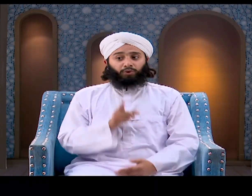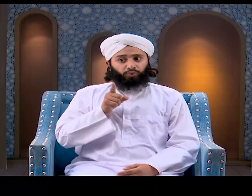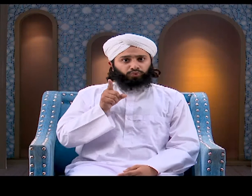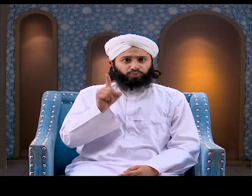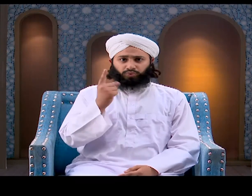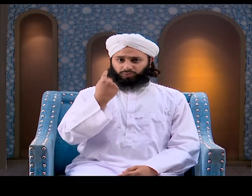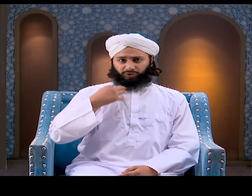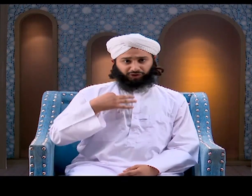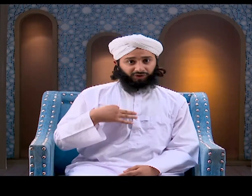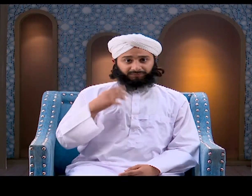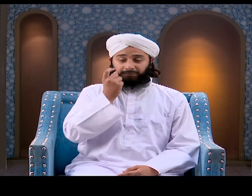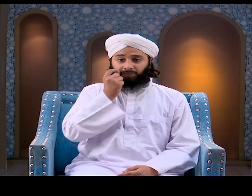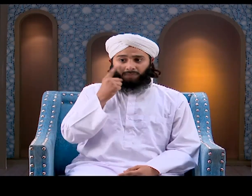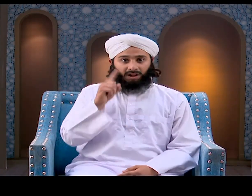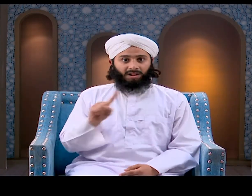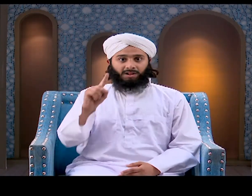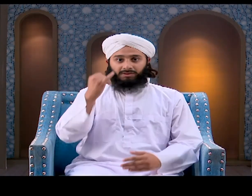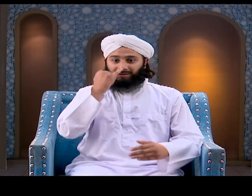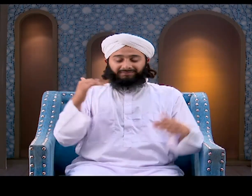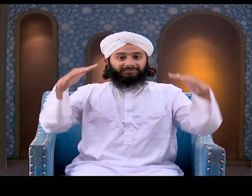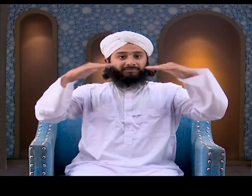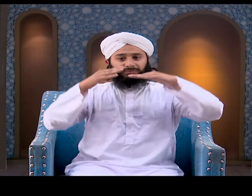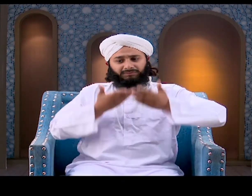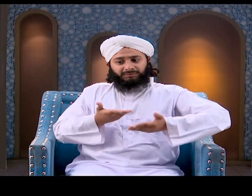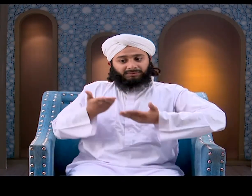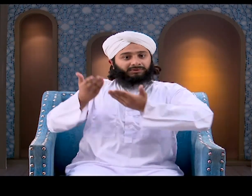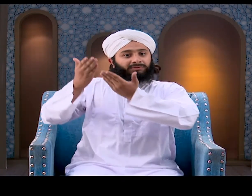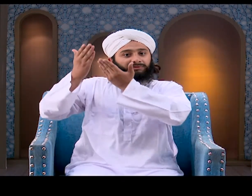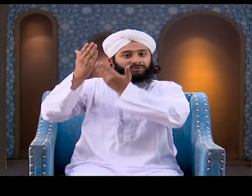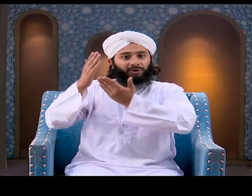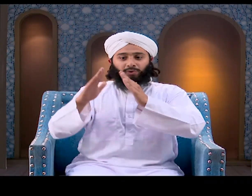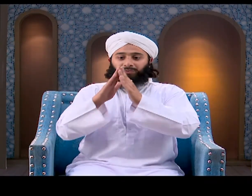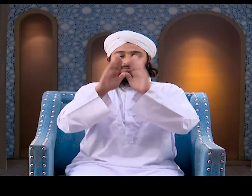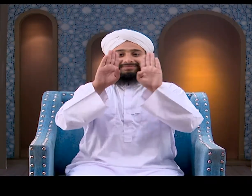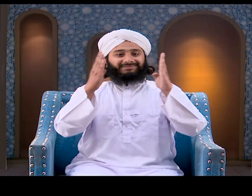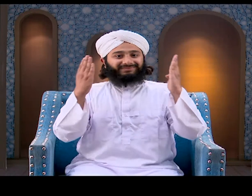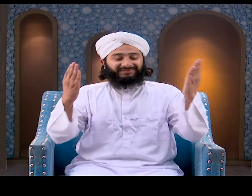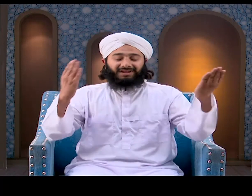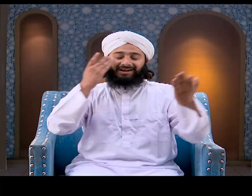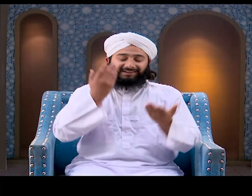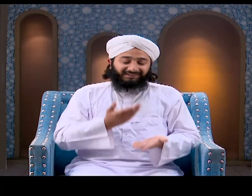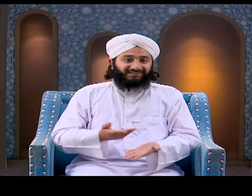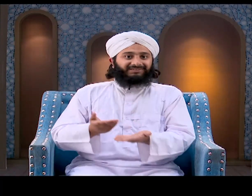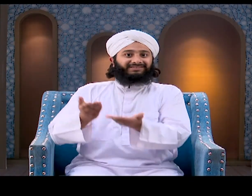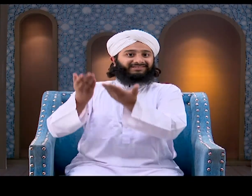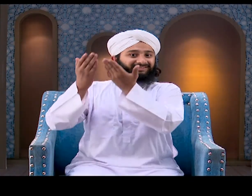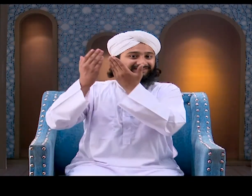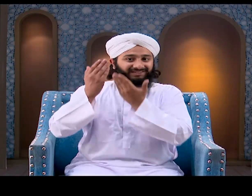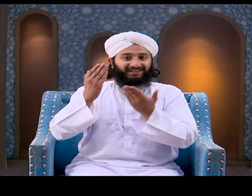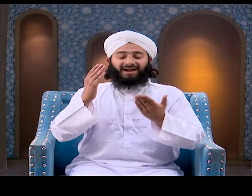نیک بندے کی روح کو آسمان کی طرف لے جایا جاتا ہے، اس کے لیے آسمان کے دروازے کھول دیے جاتے ہیں۔ آسمان کے فرشتے پوچھتے